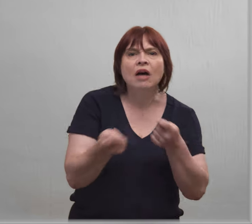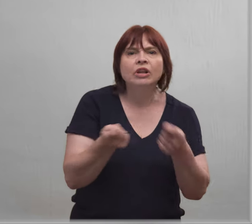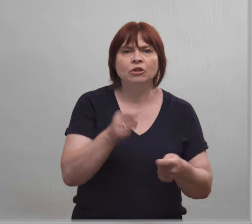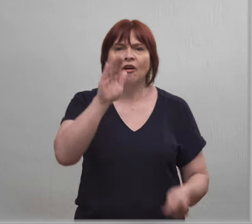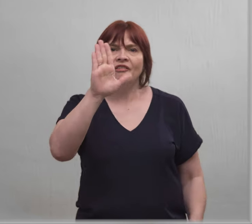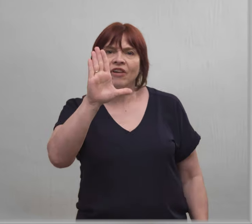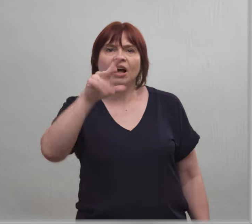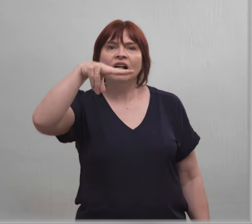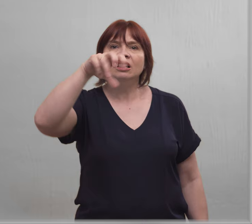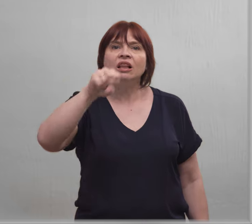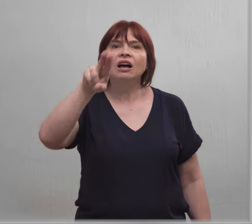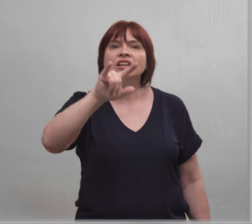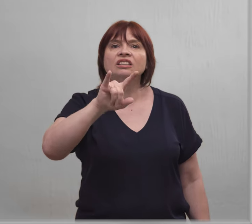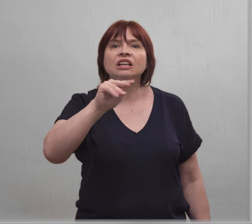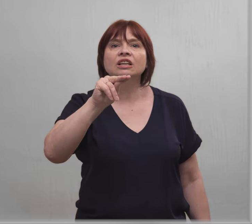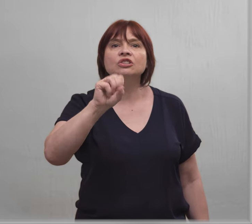мне...